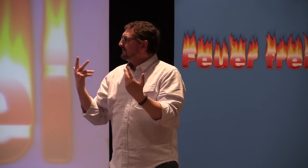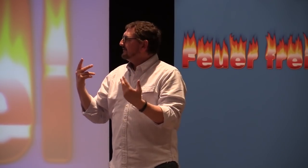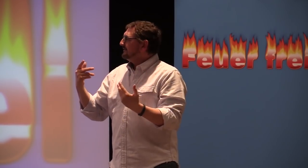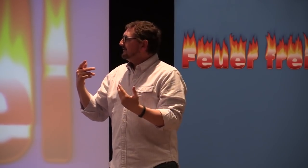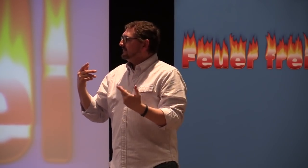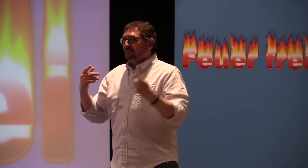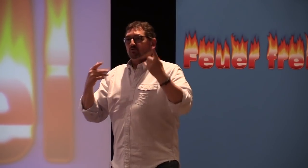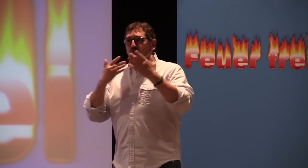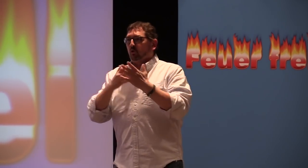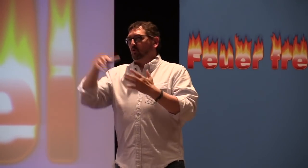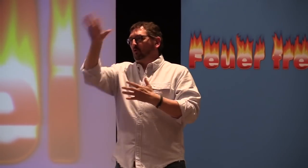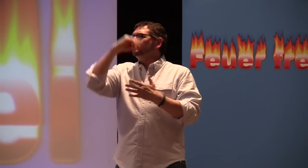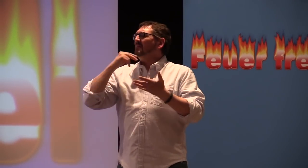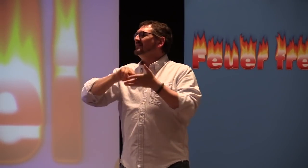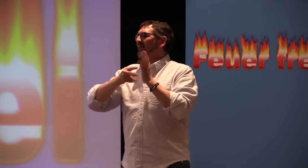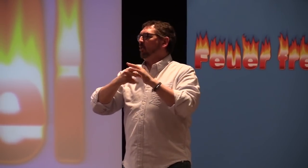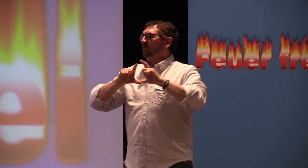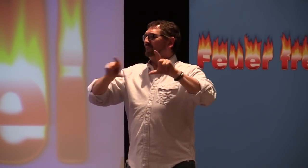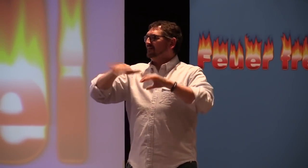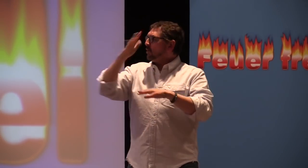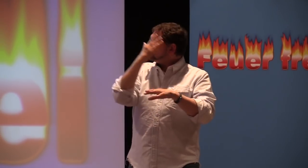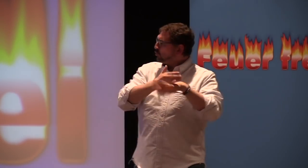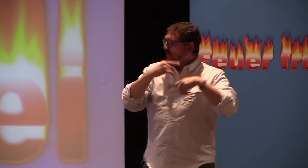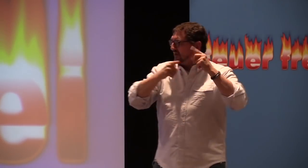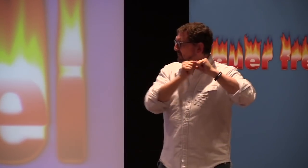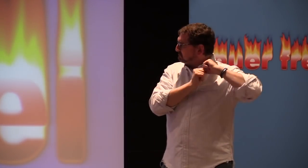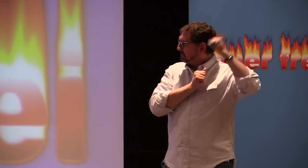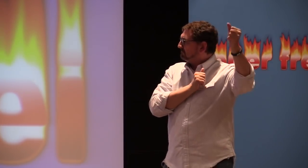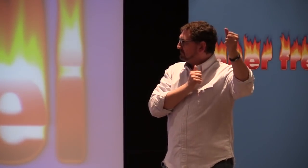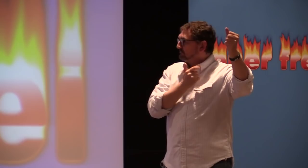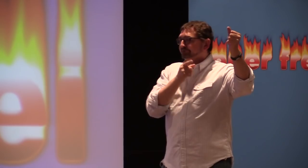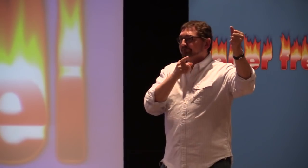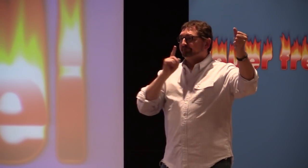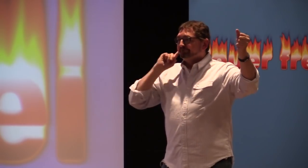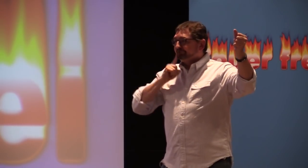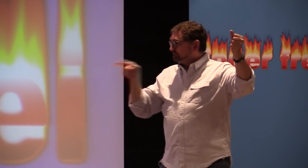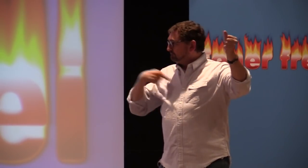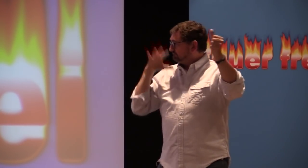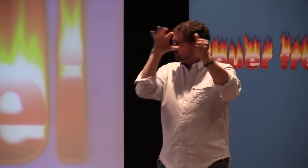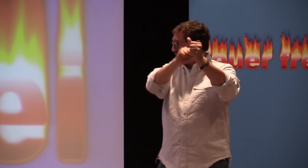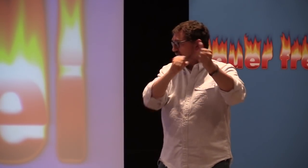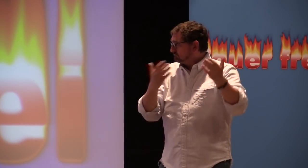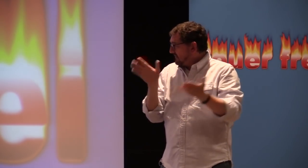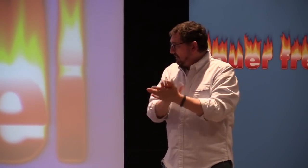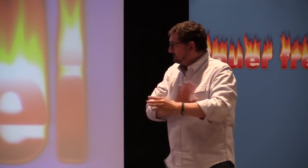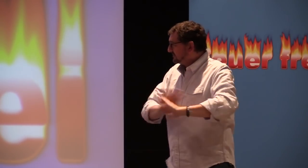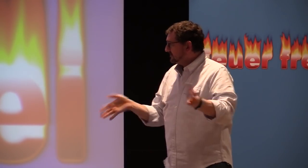sagte, dass den meisten Jugendlichen noch nicht so ganz klar ist, was zukünftig auf sie zukommt.